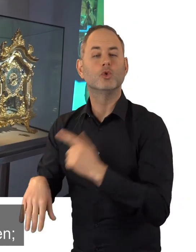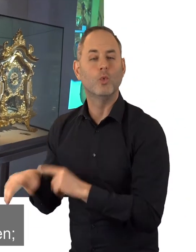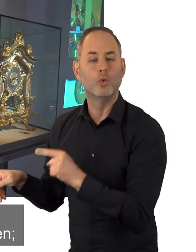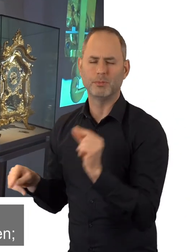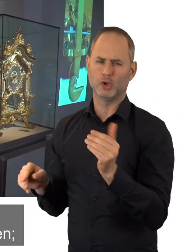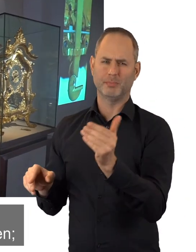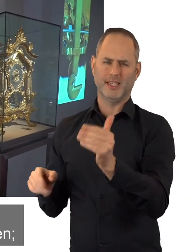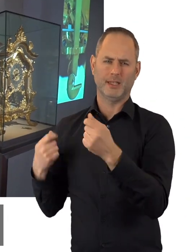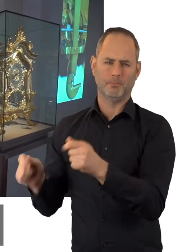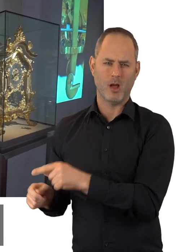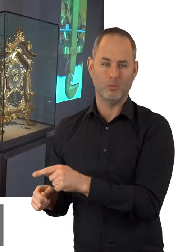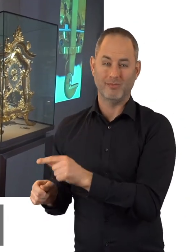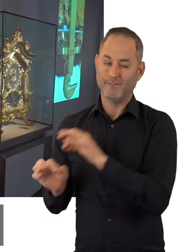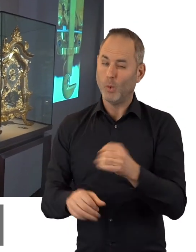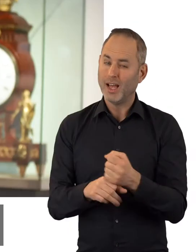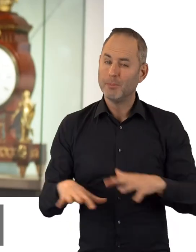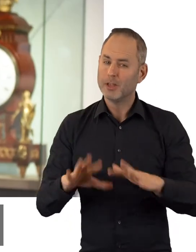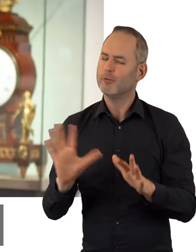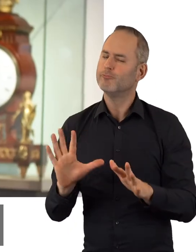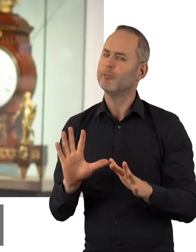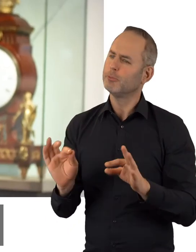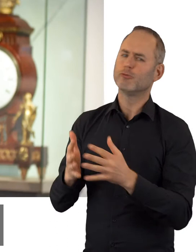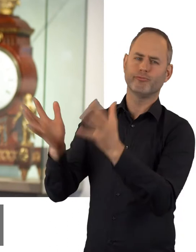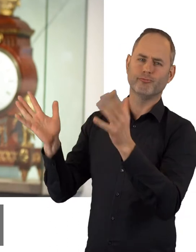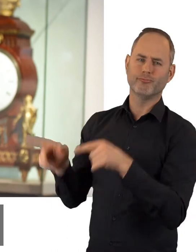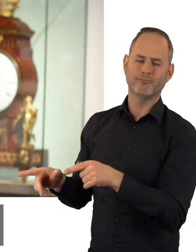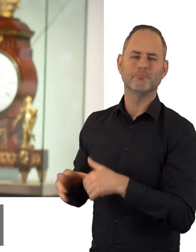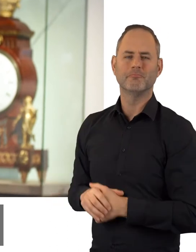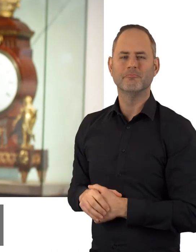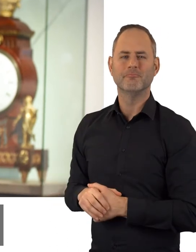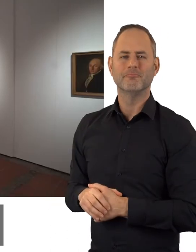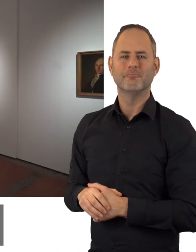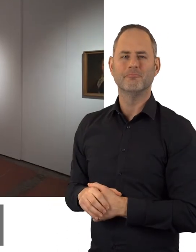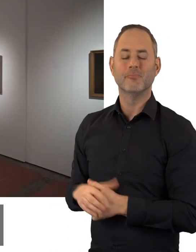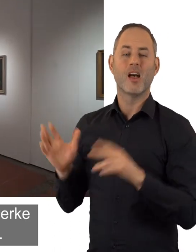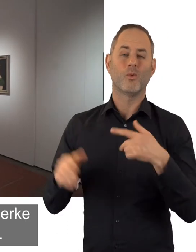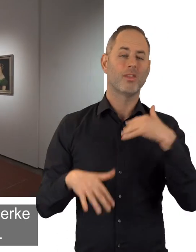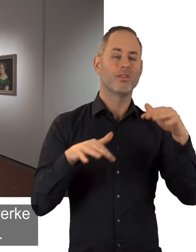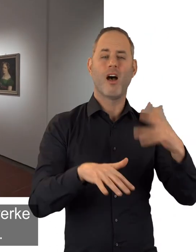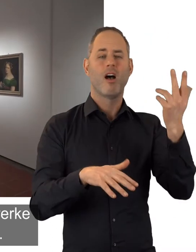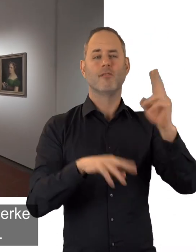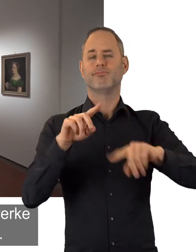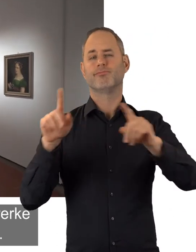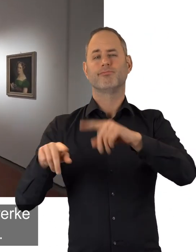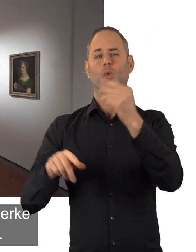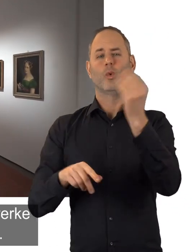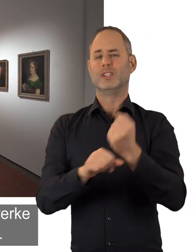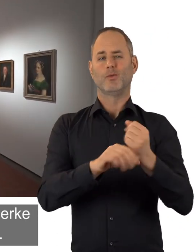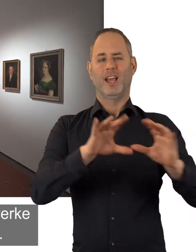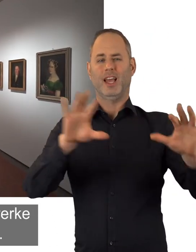hergestellt worden und die war auch nicht für Kempten bestimmt. Wir haben sehr viele